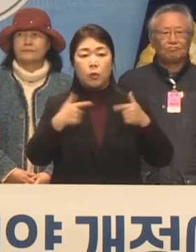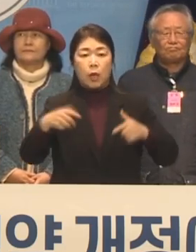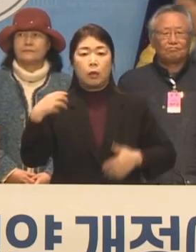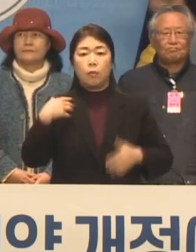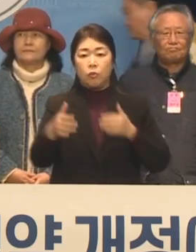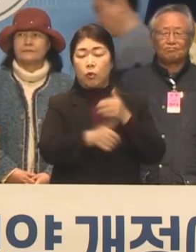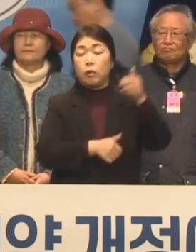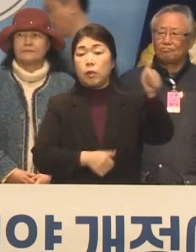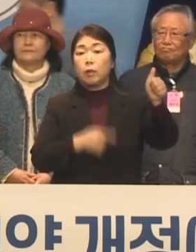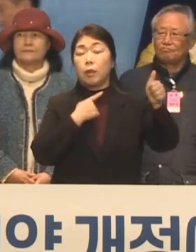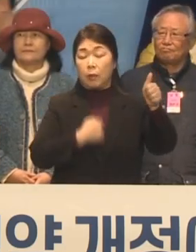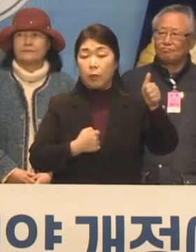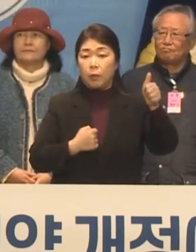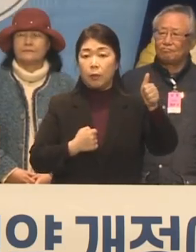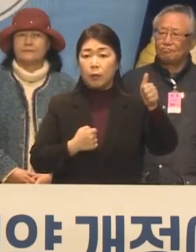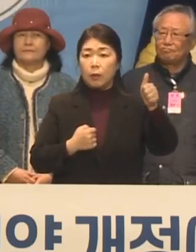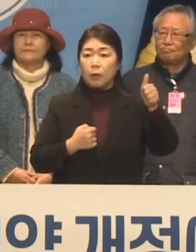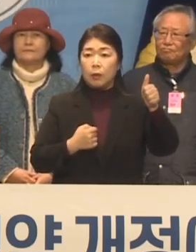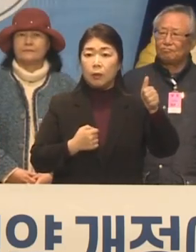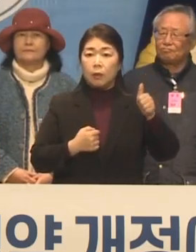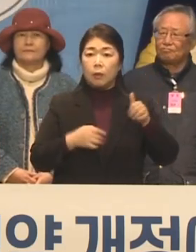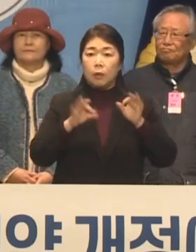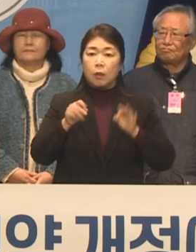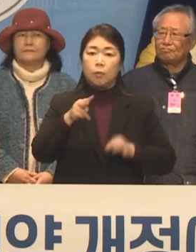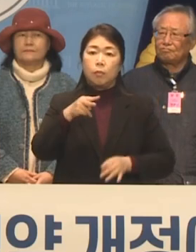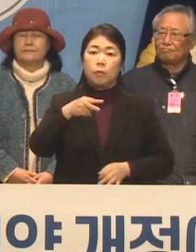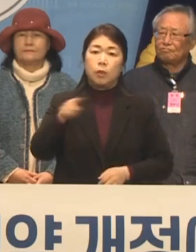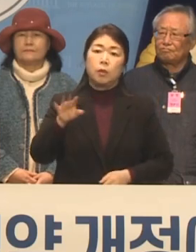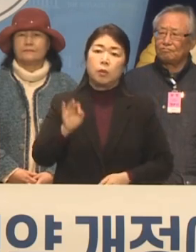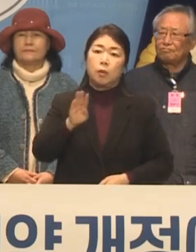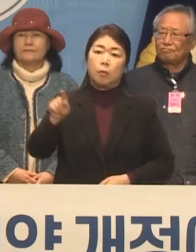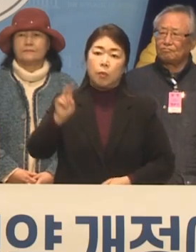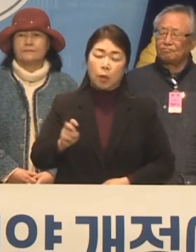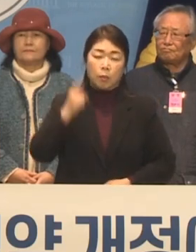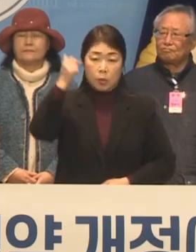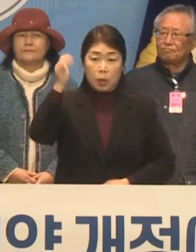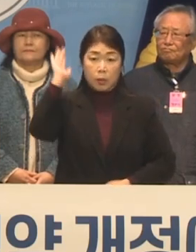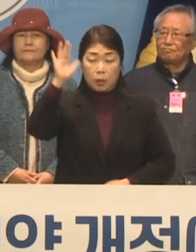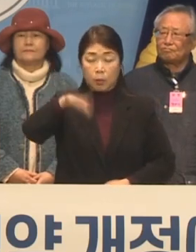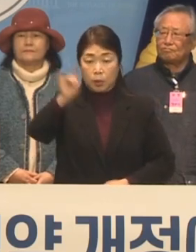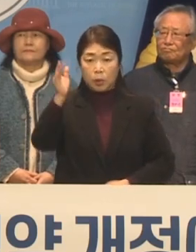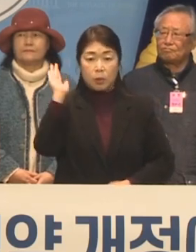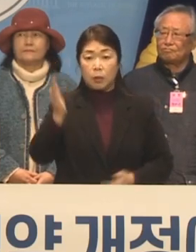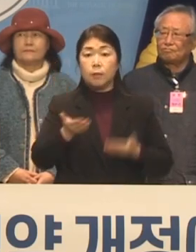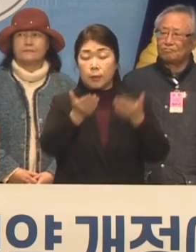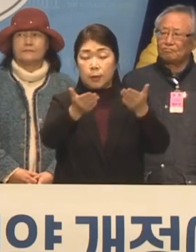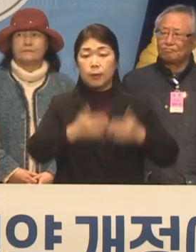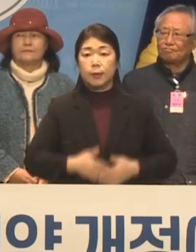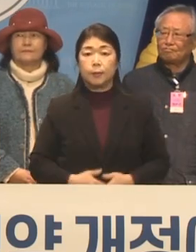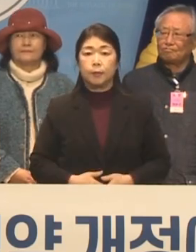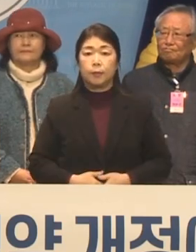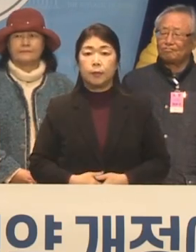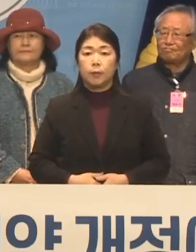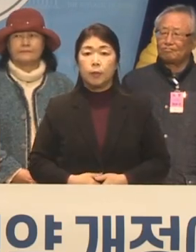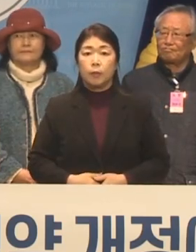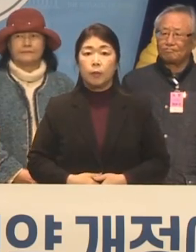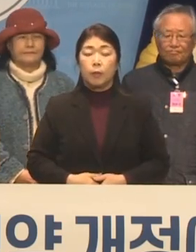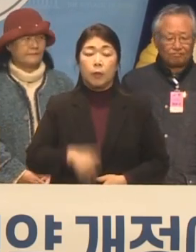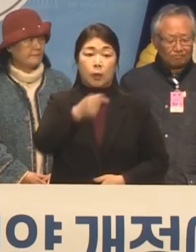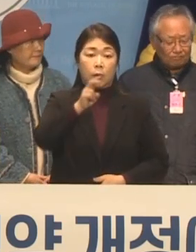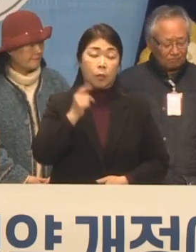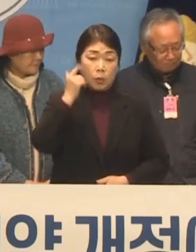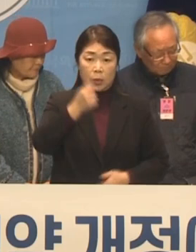상임위원장을 맡으셨던 김성범 목사님의 발언부터 먼저 오늘 기자회견을 시작하도록 하겠습니다. 김성범